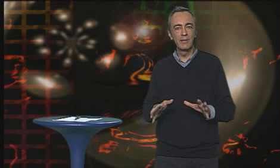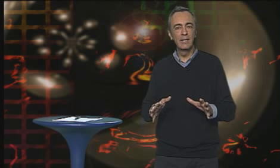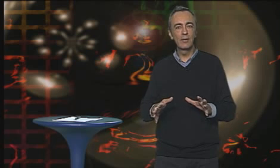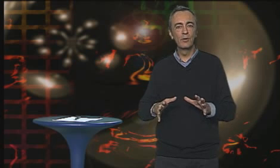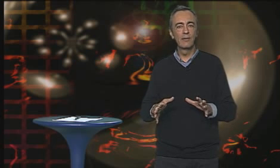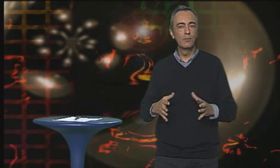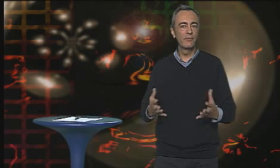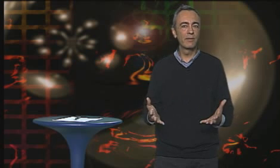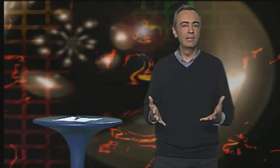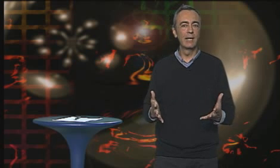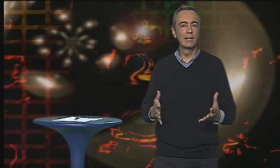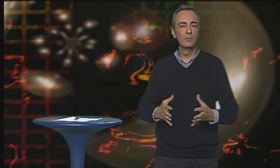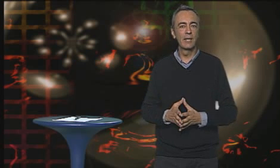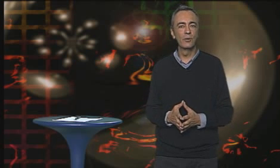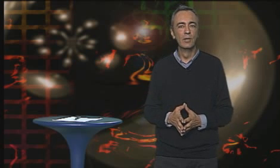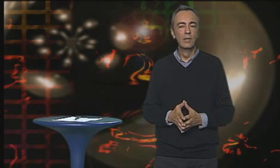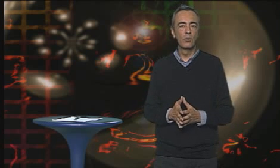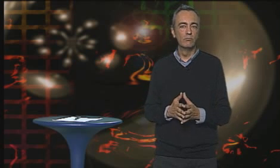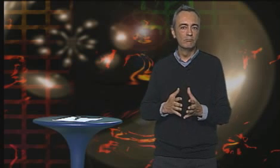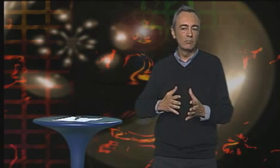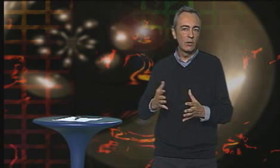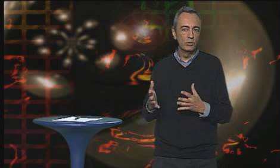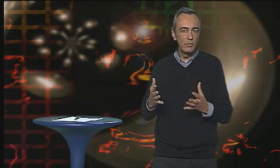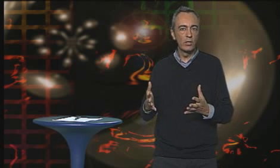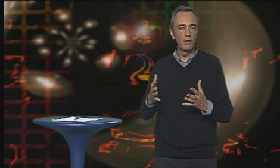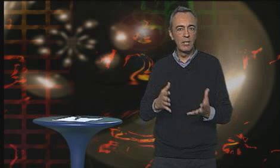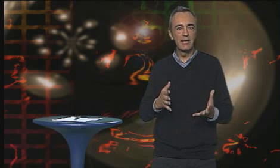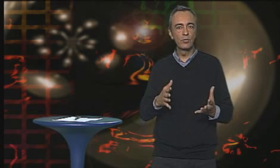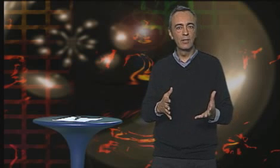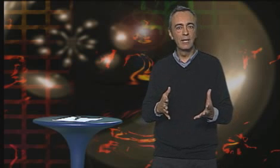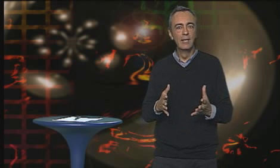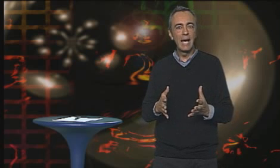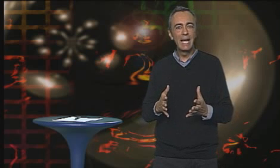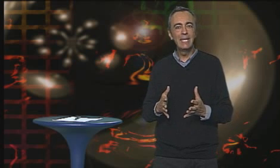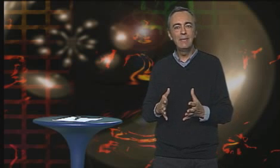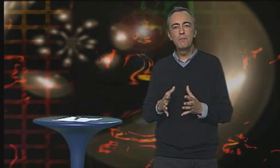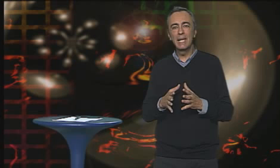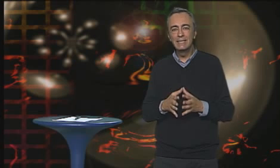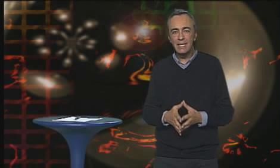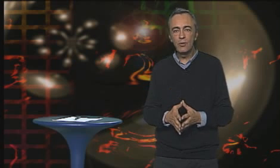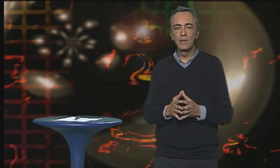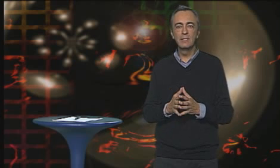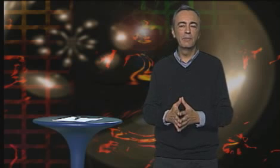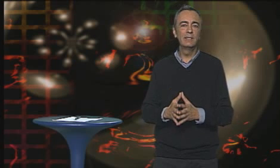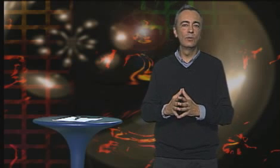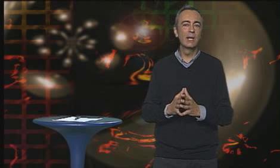hacerle la comunicación más fácil al alumnado con algún tipo de problema de sordera han implantado precisamente una